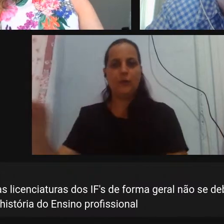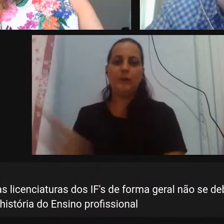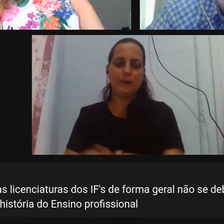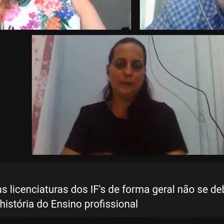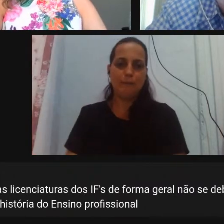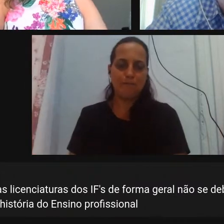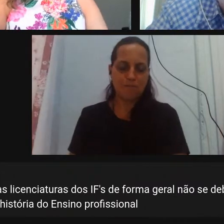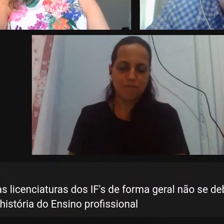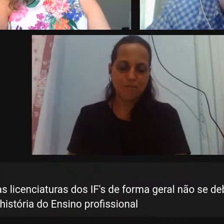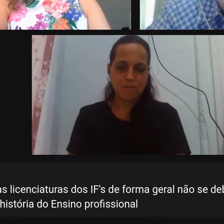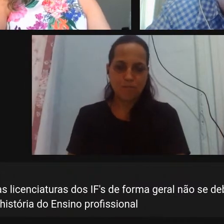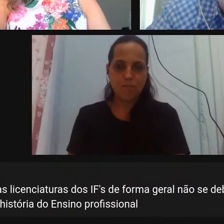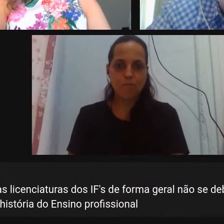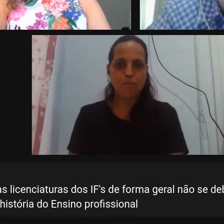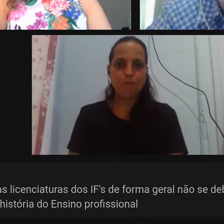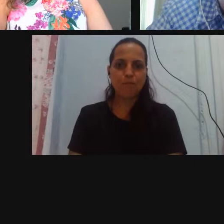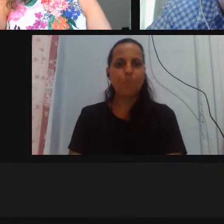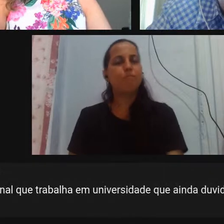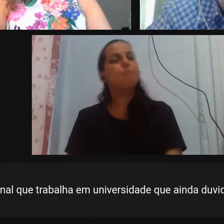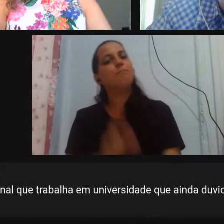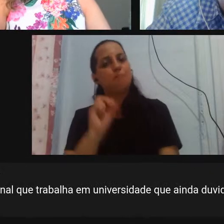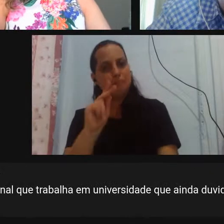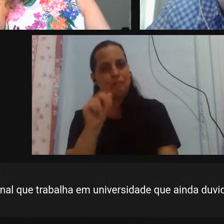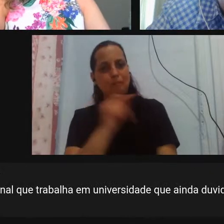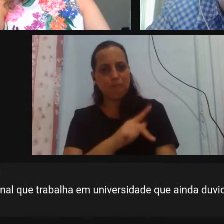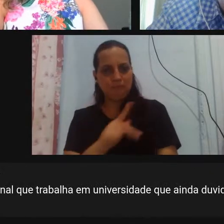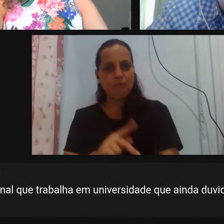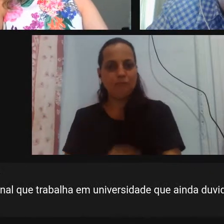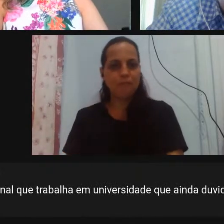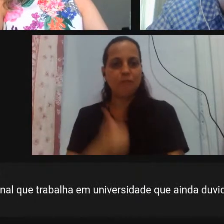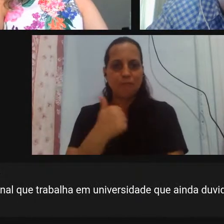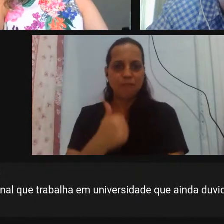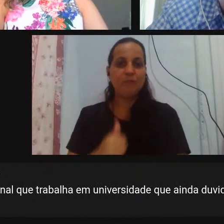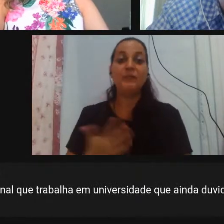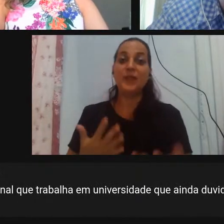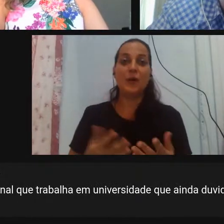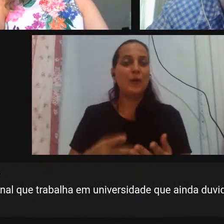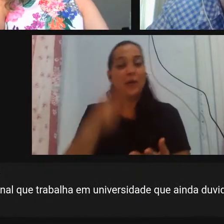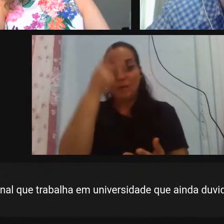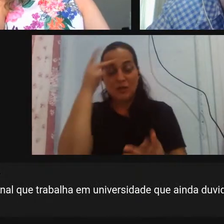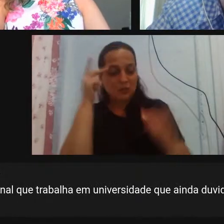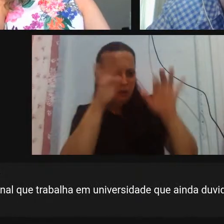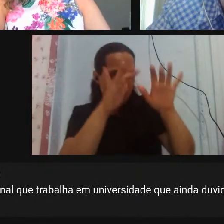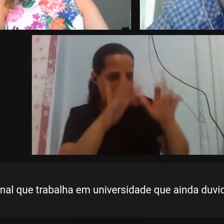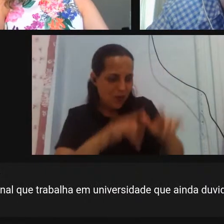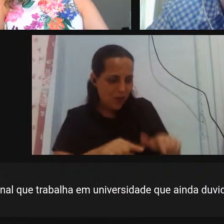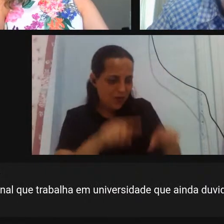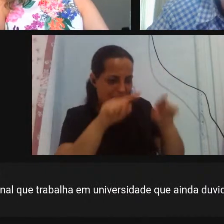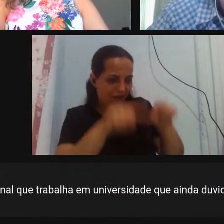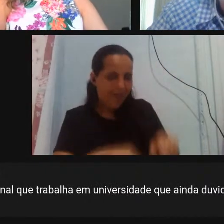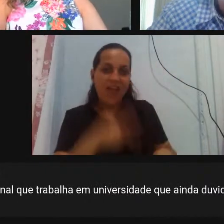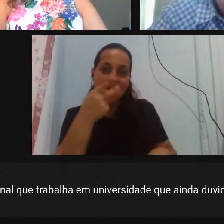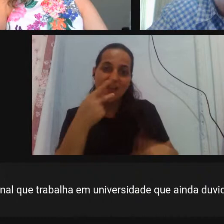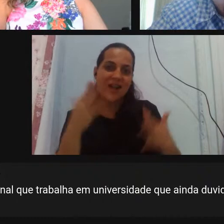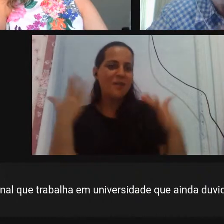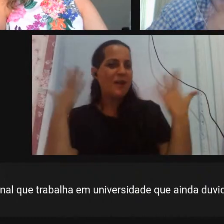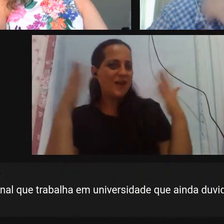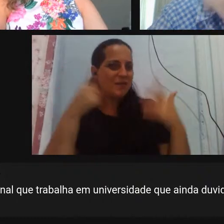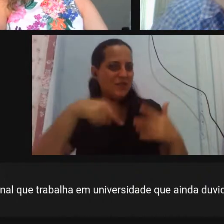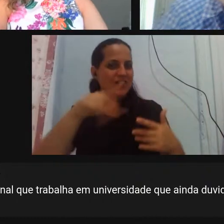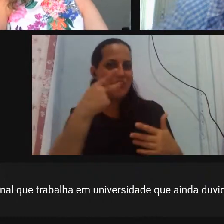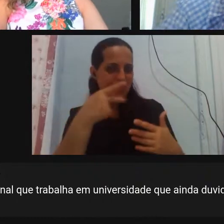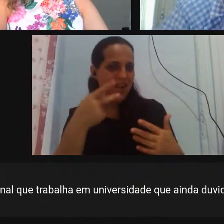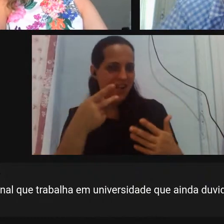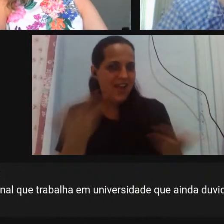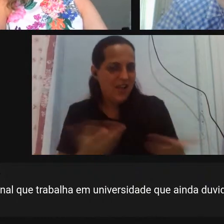Conclui. Ok, professor. Muitos colegas aqui no chat parabenizando pela sua fala, pela importância dela, por